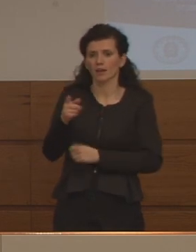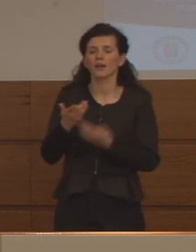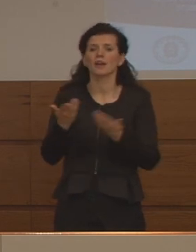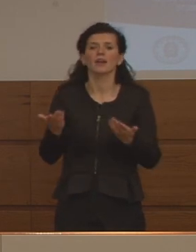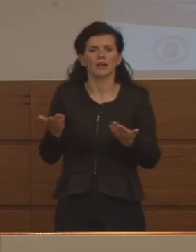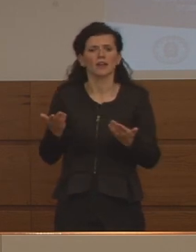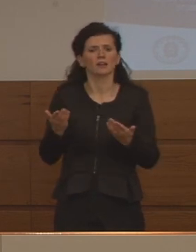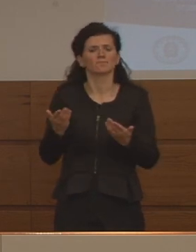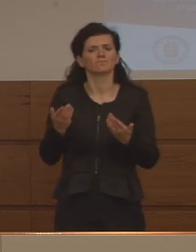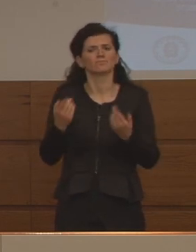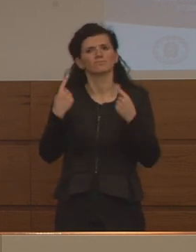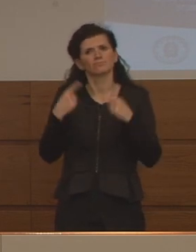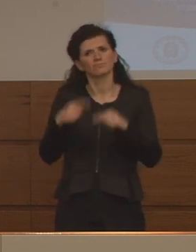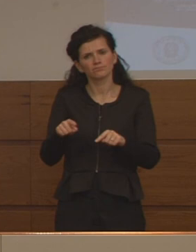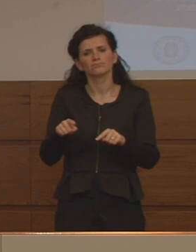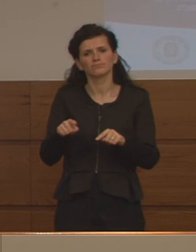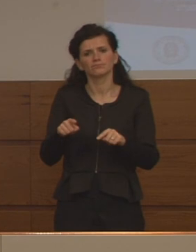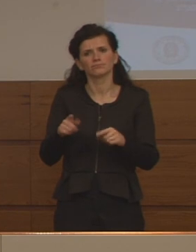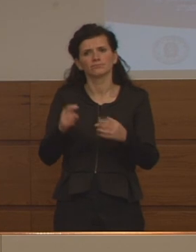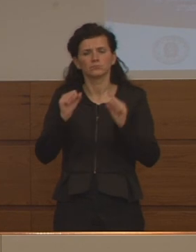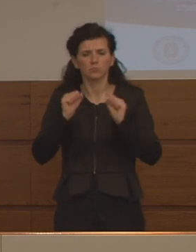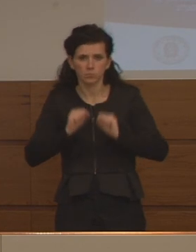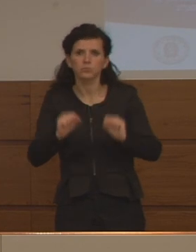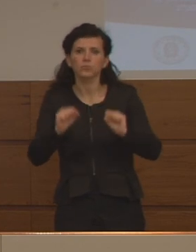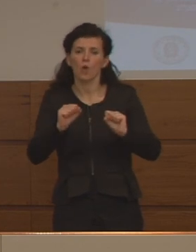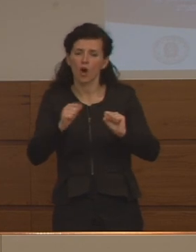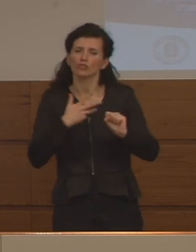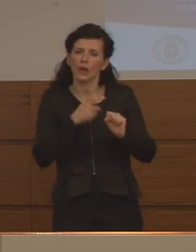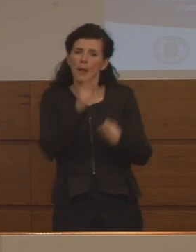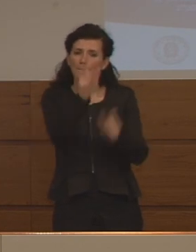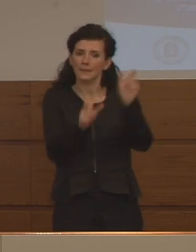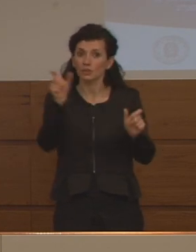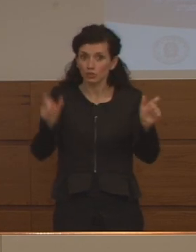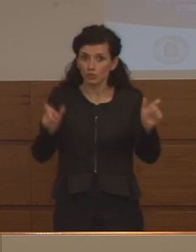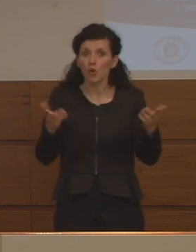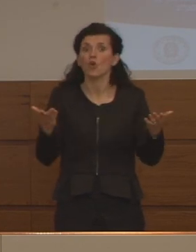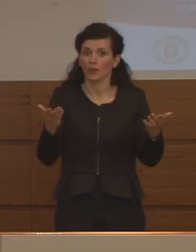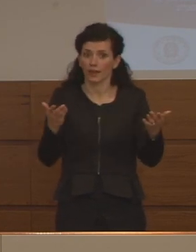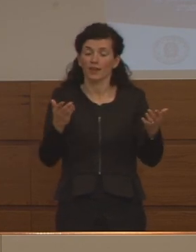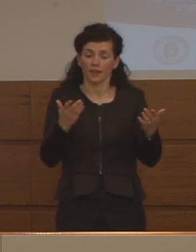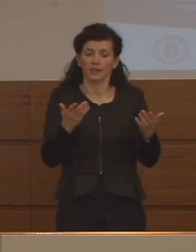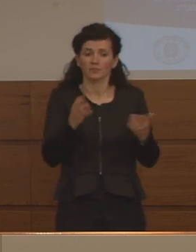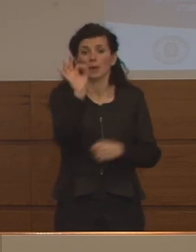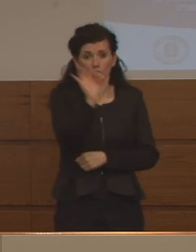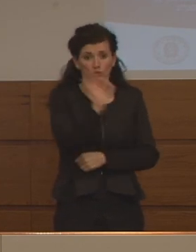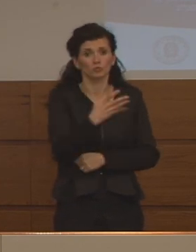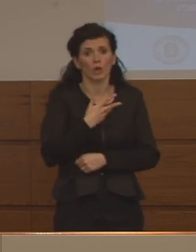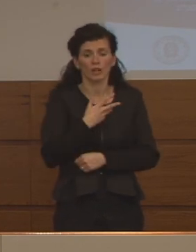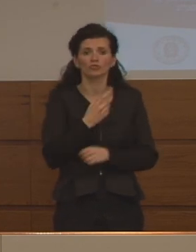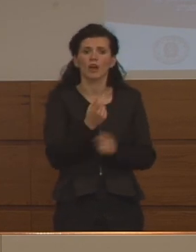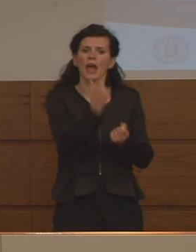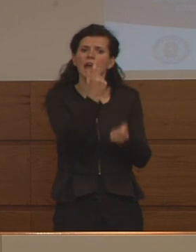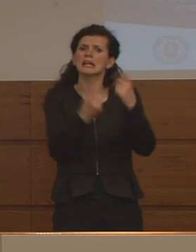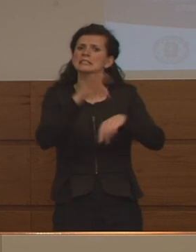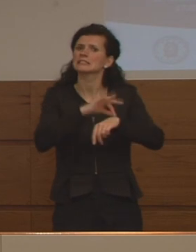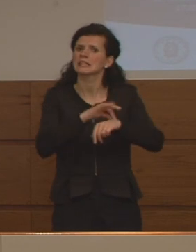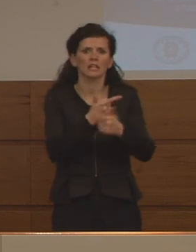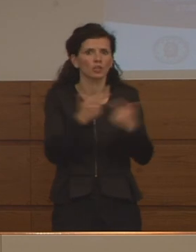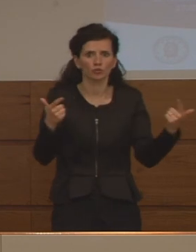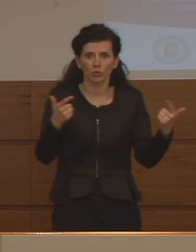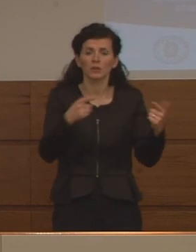del pensare che esista anche una quota di asintomatici che possono essere infettati e